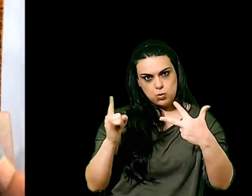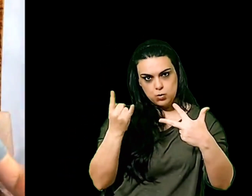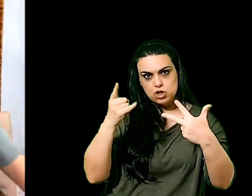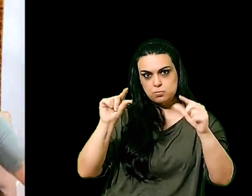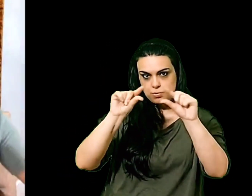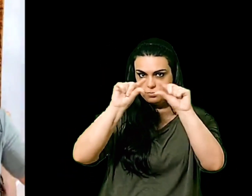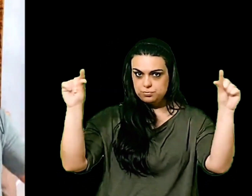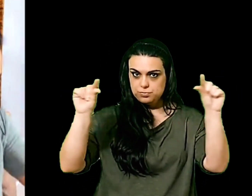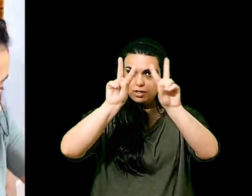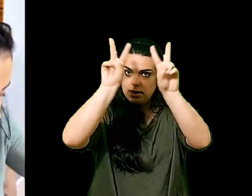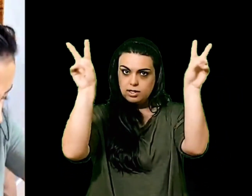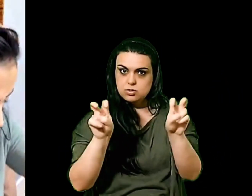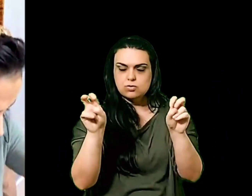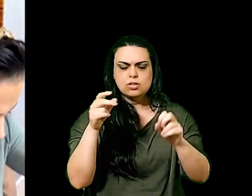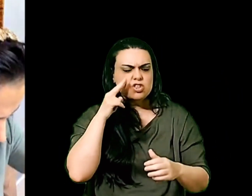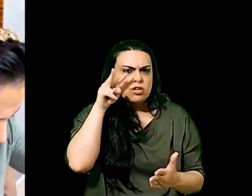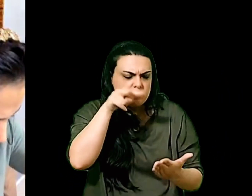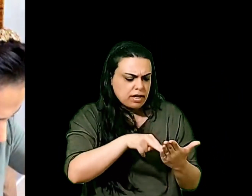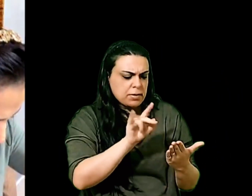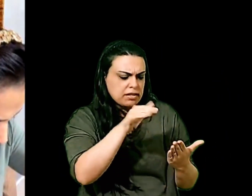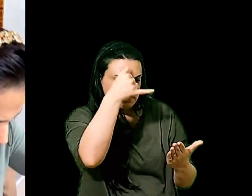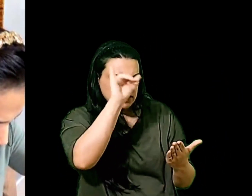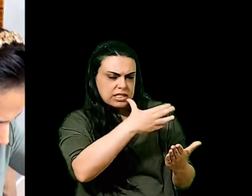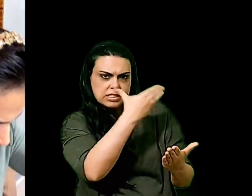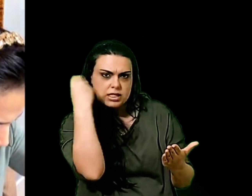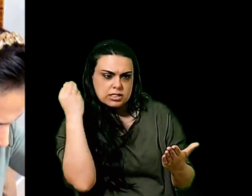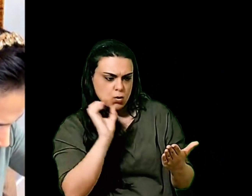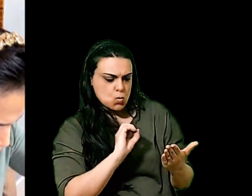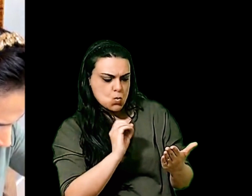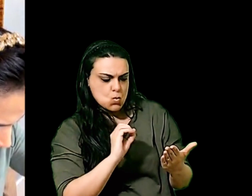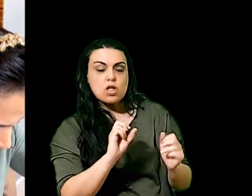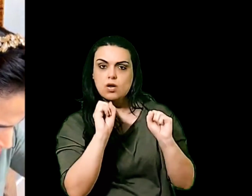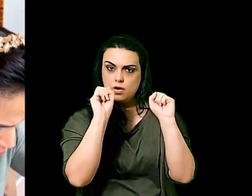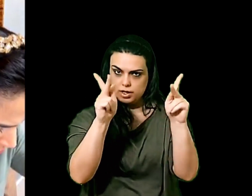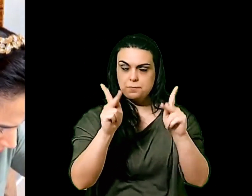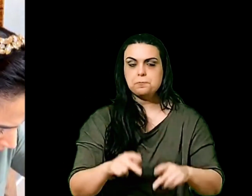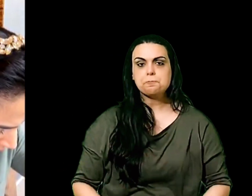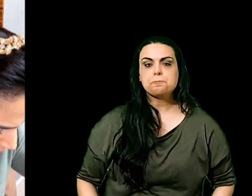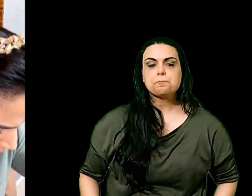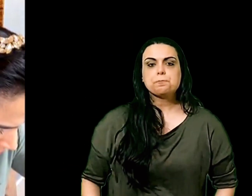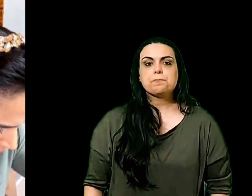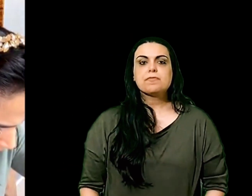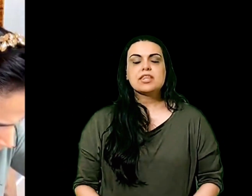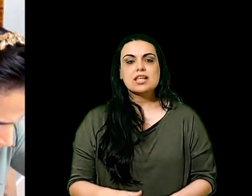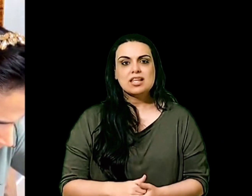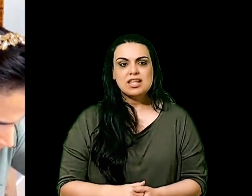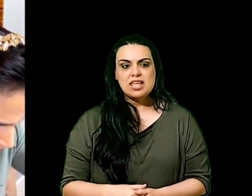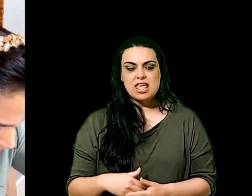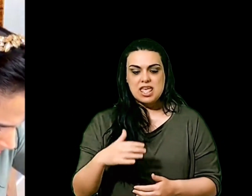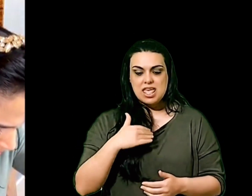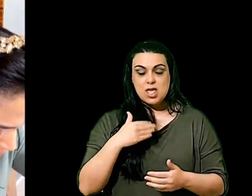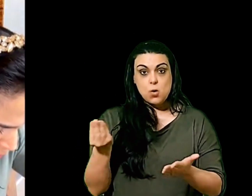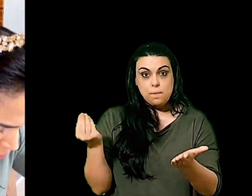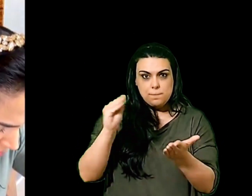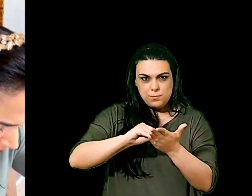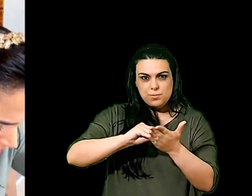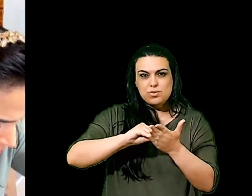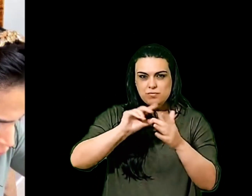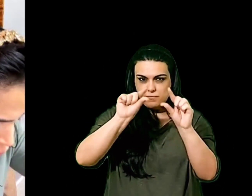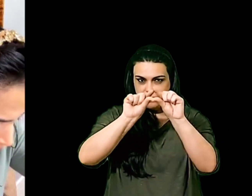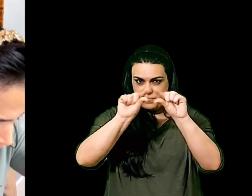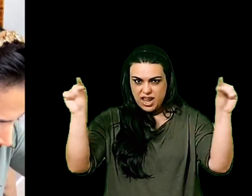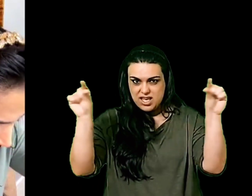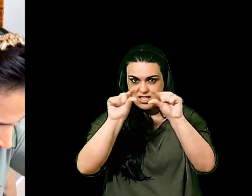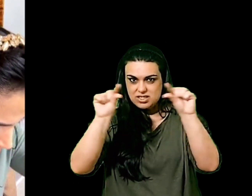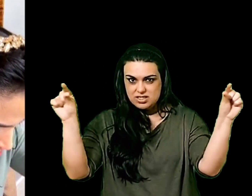O 3º e último tópico. Deixa eu ver aqui se eu não esqueci de nada com vocês. Espera aí. Ok. Eu coloquei